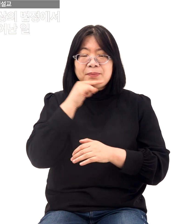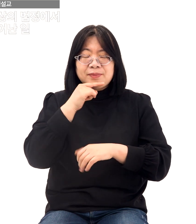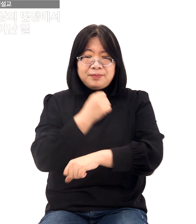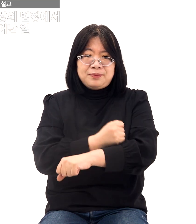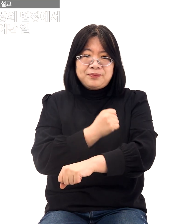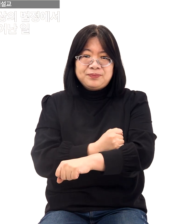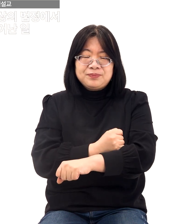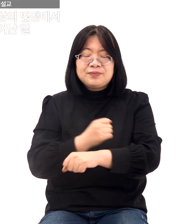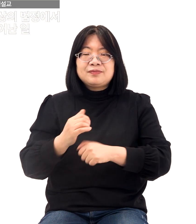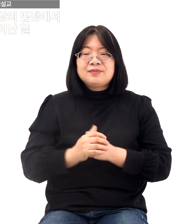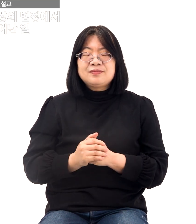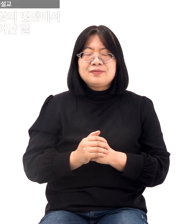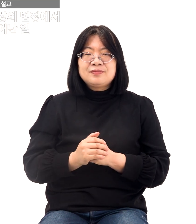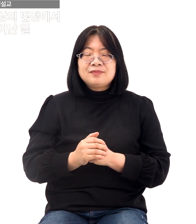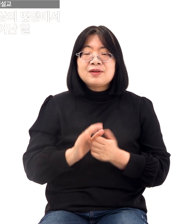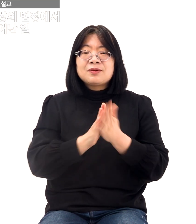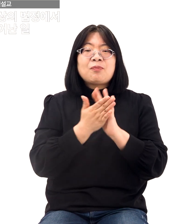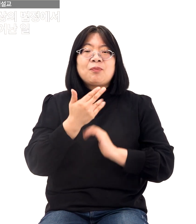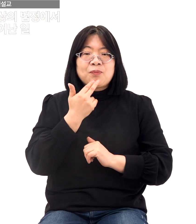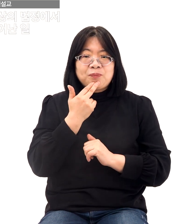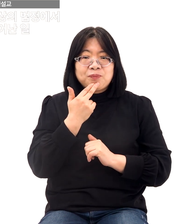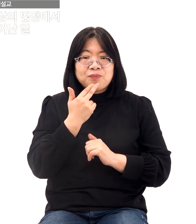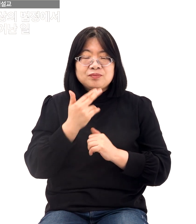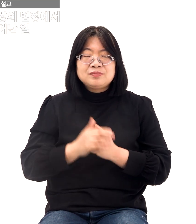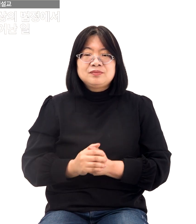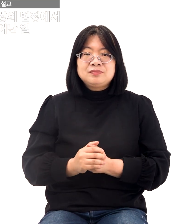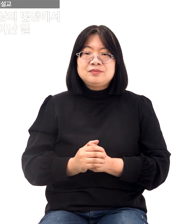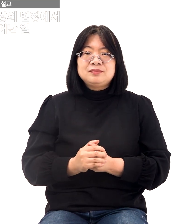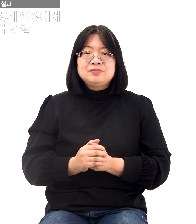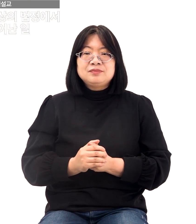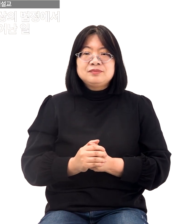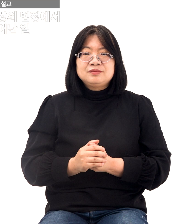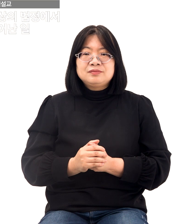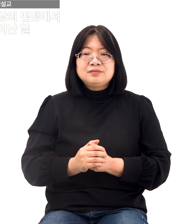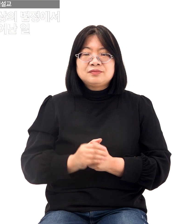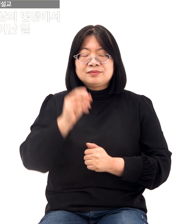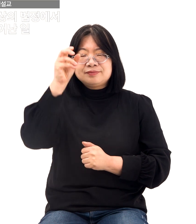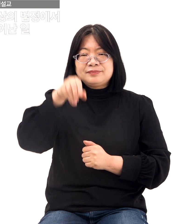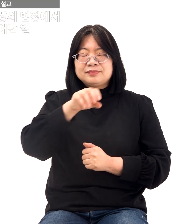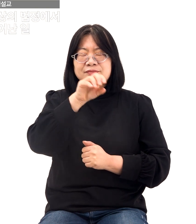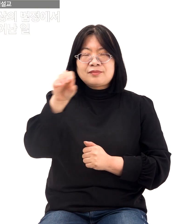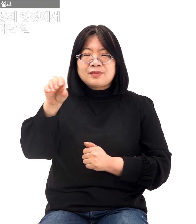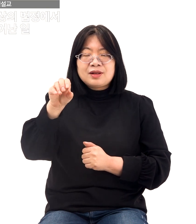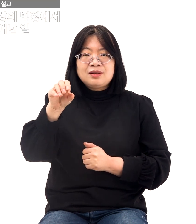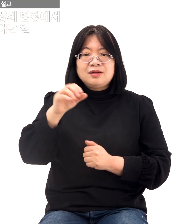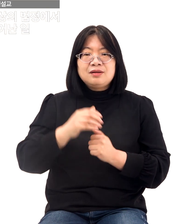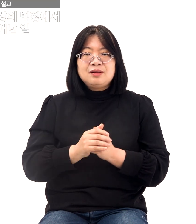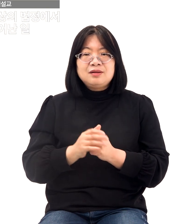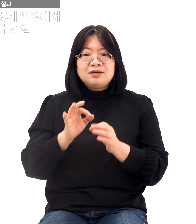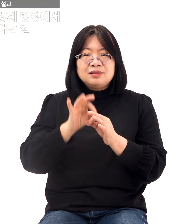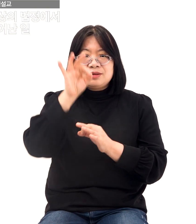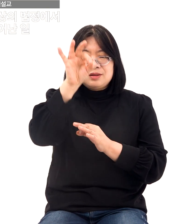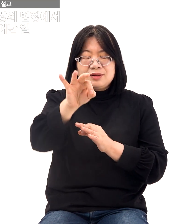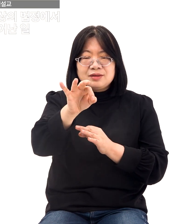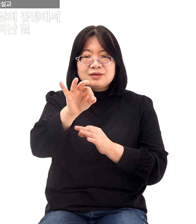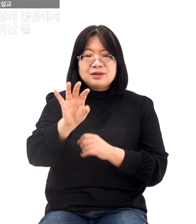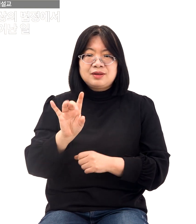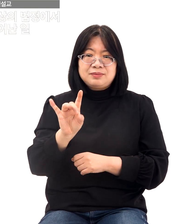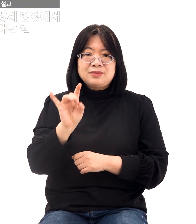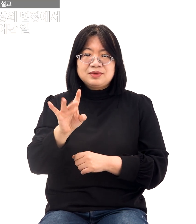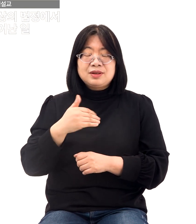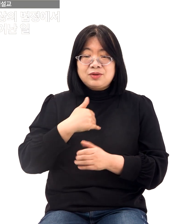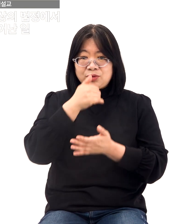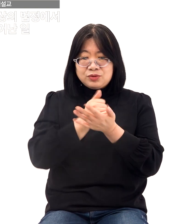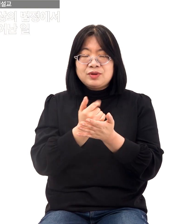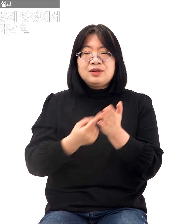공로는 변하지 않습니다. 그분은 십자가에서 영원히 단번에 내